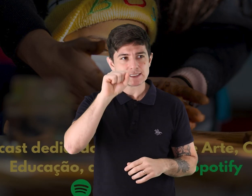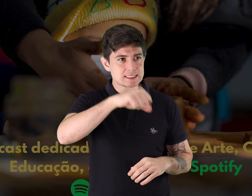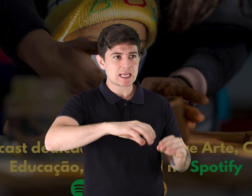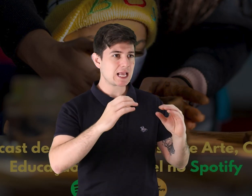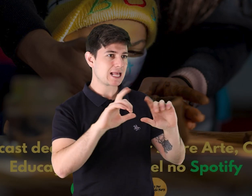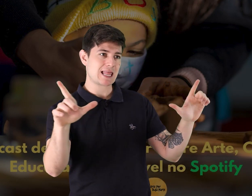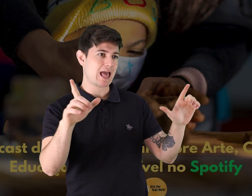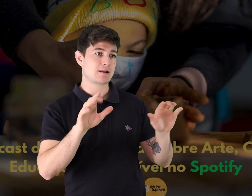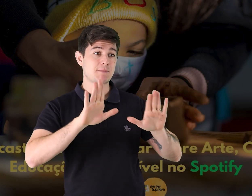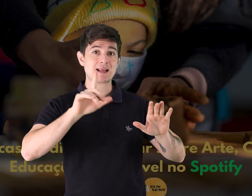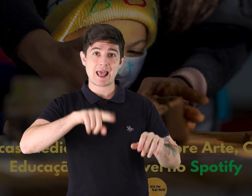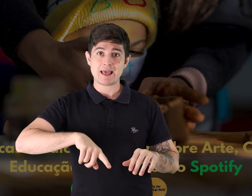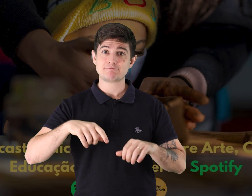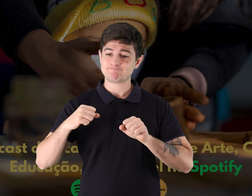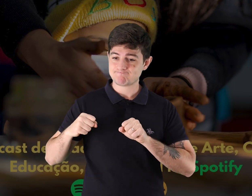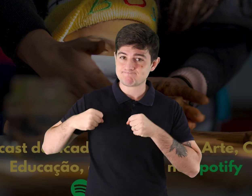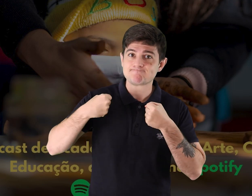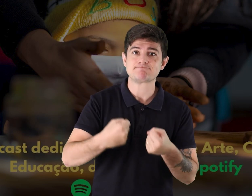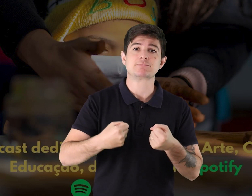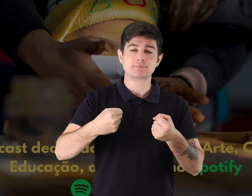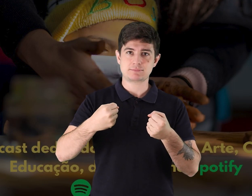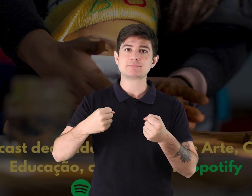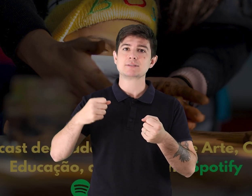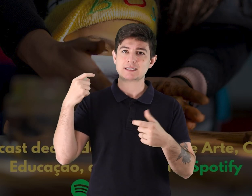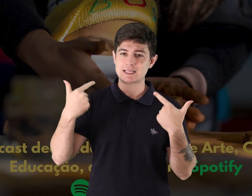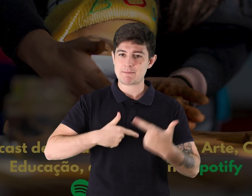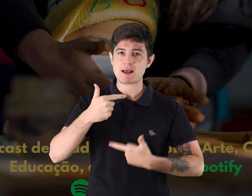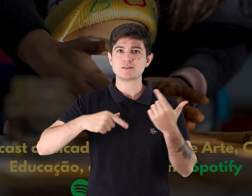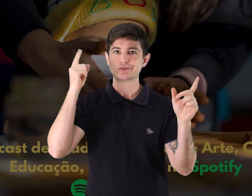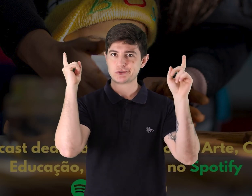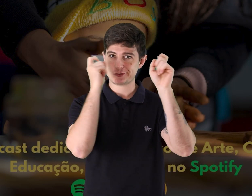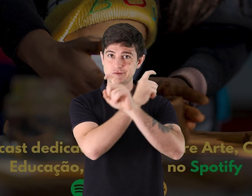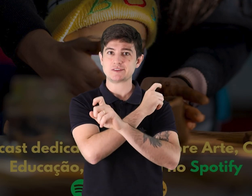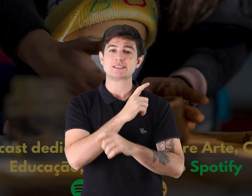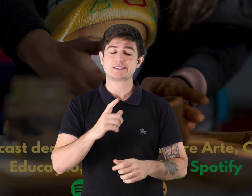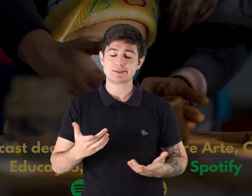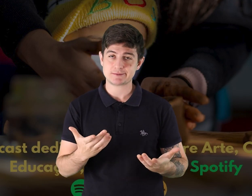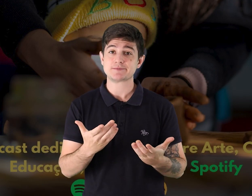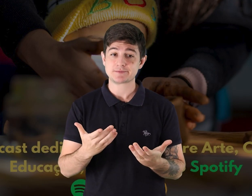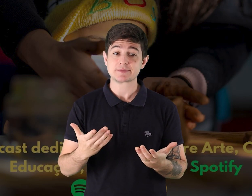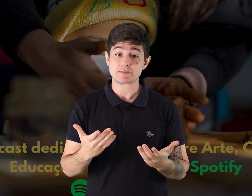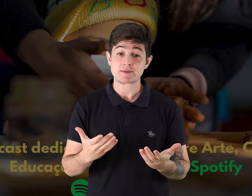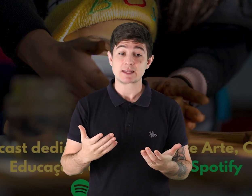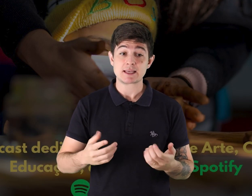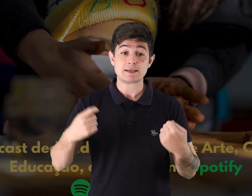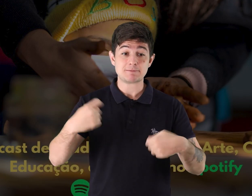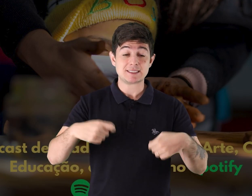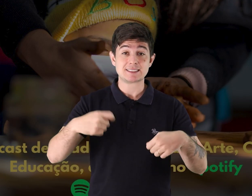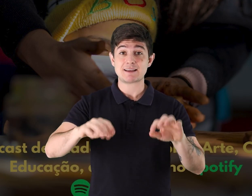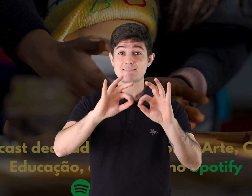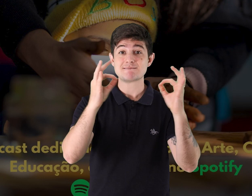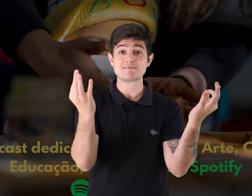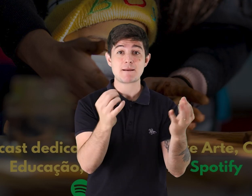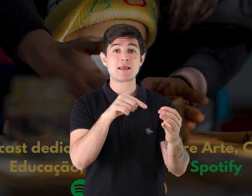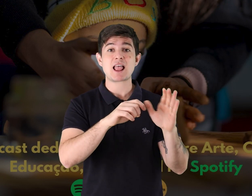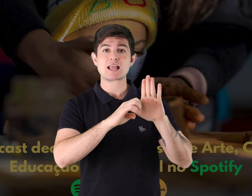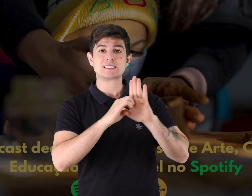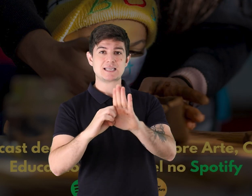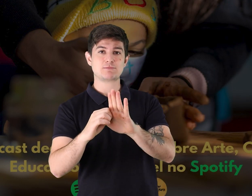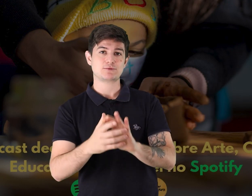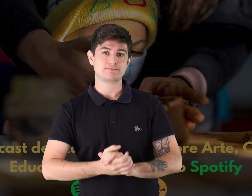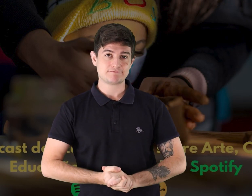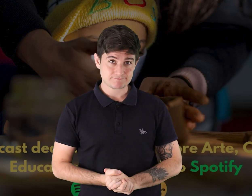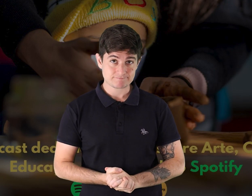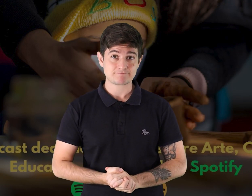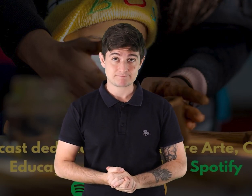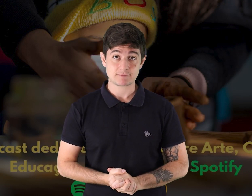acha? Claro, só que é um trabalho árduo. É um trabalho muito árduo que exige,